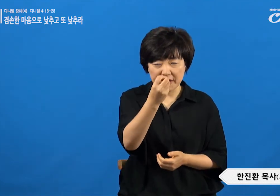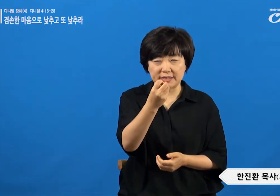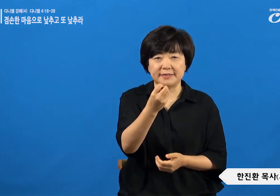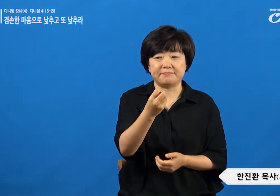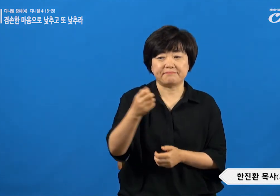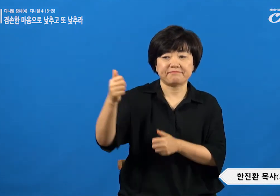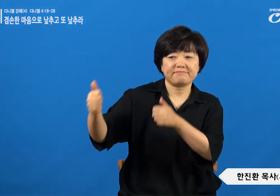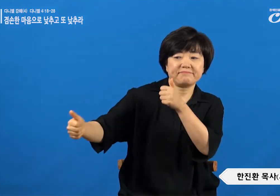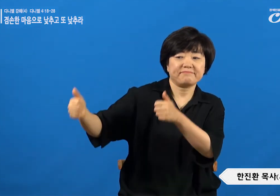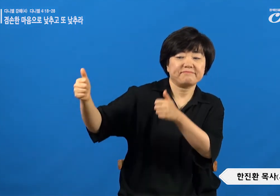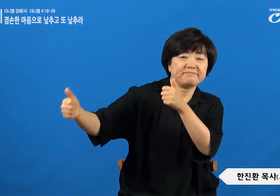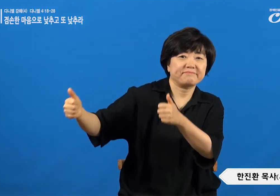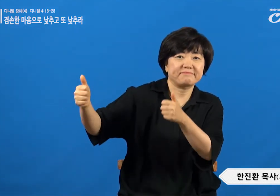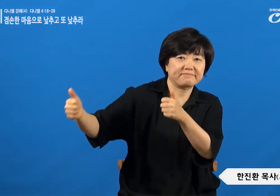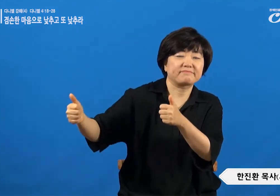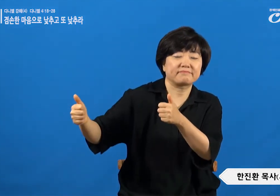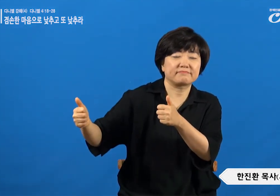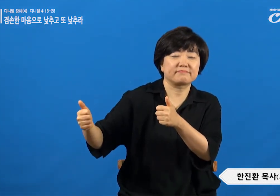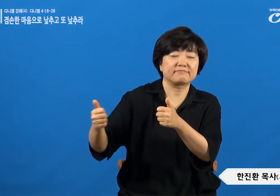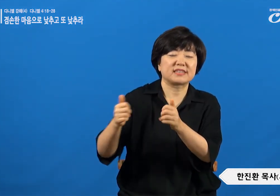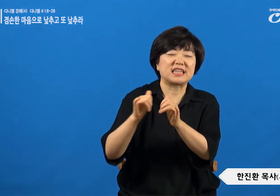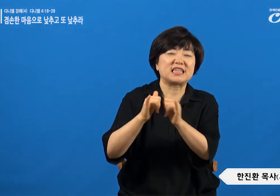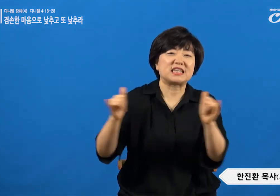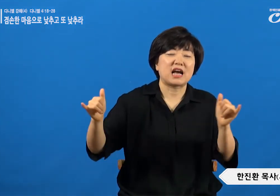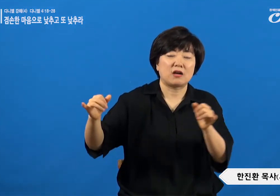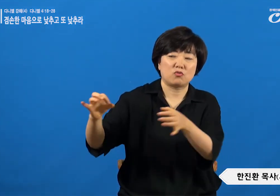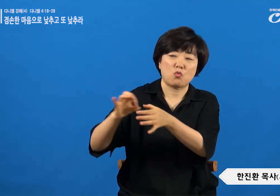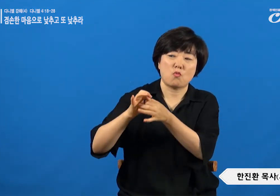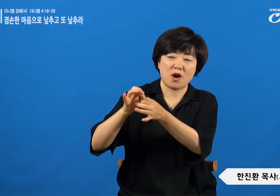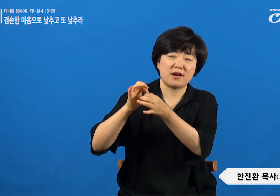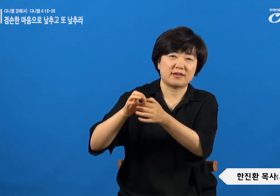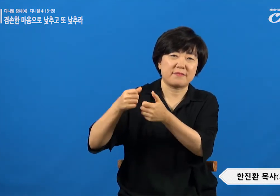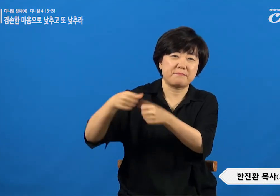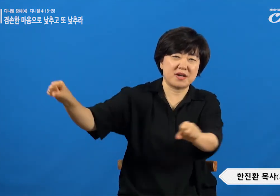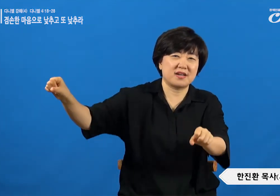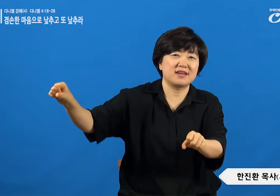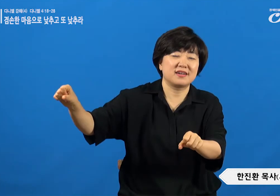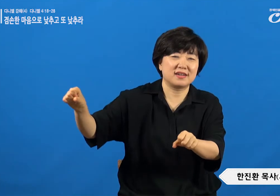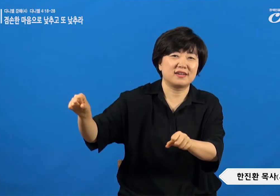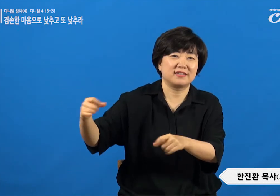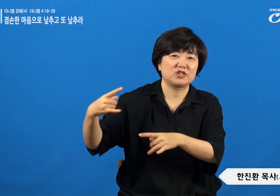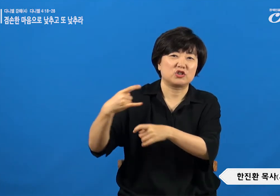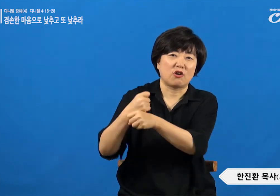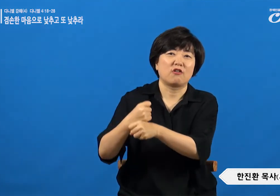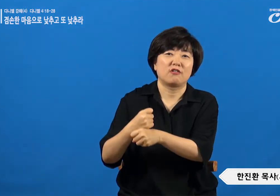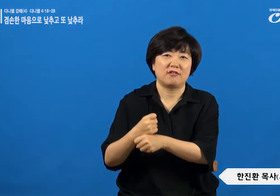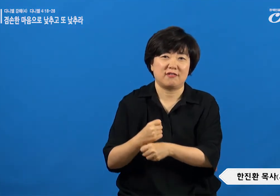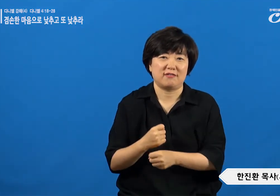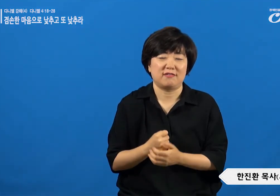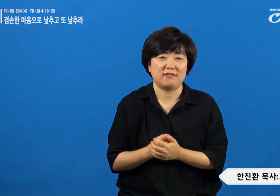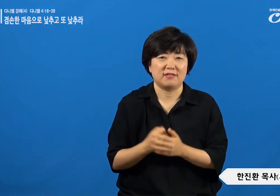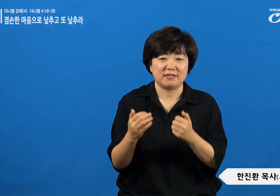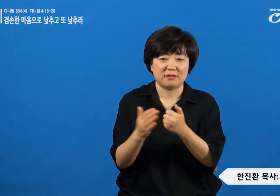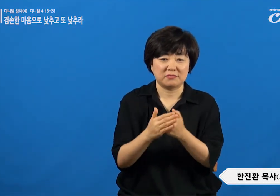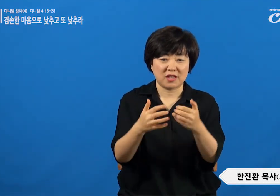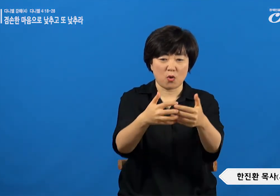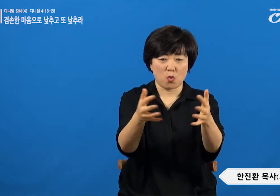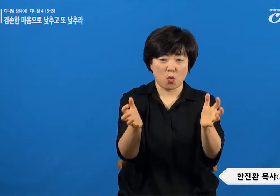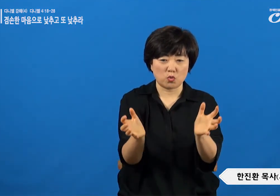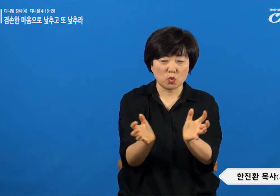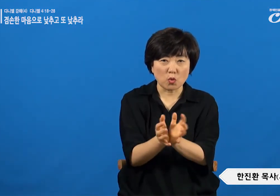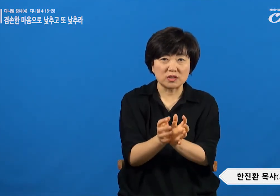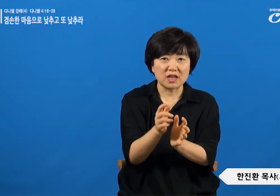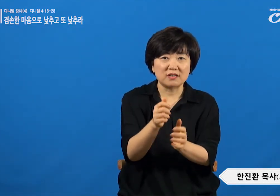교만은 그렇게 경쟁적이기 때문에 인간관계에 있어서 적대감을 낳습니다. 그래서